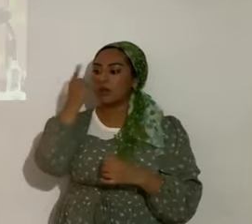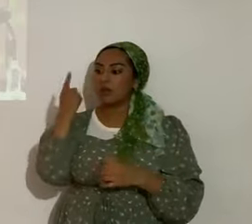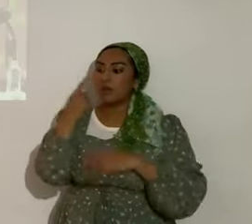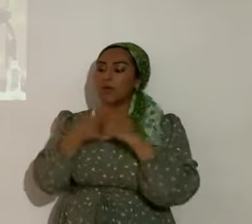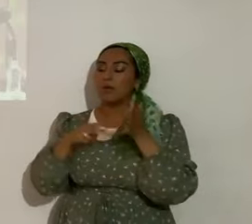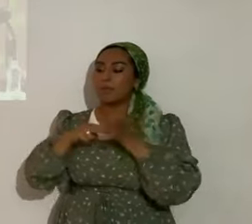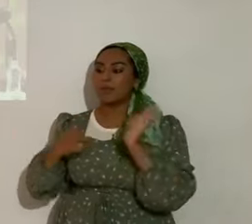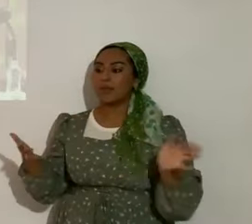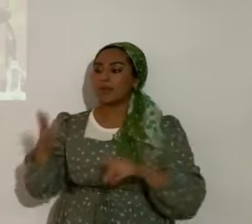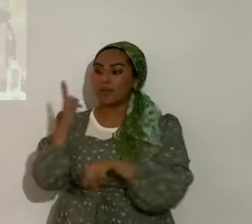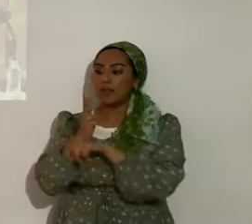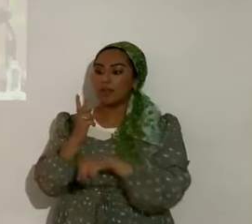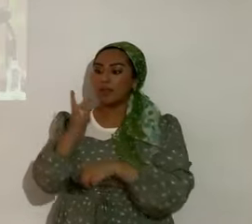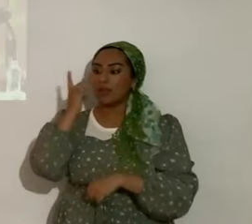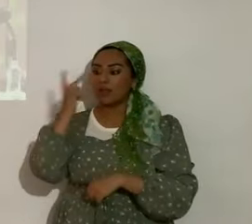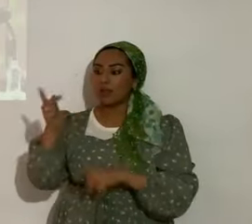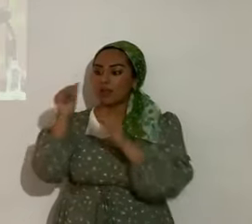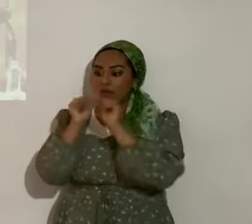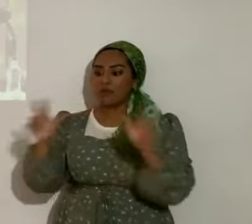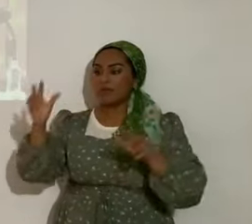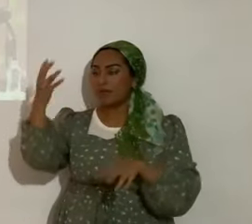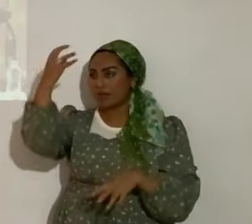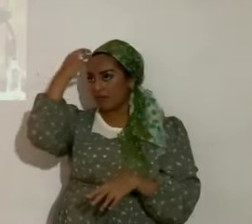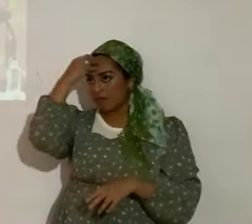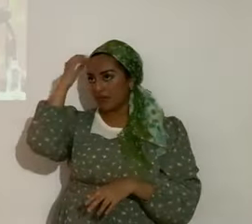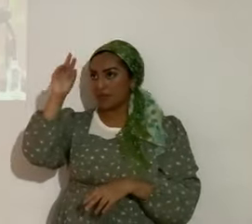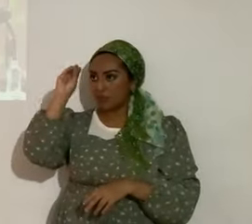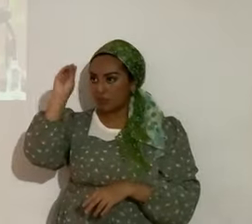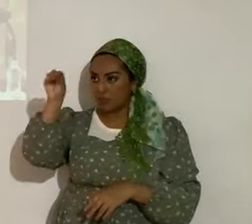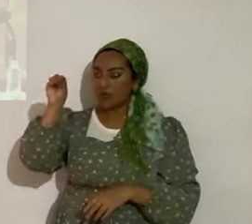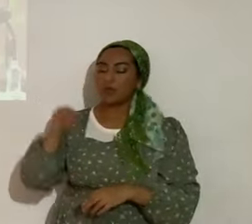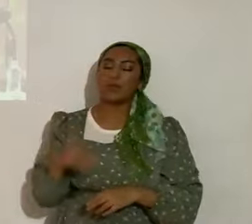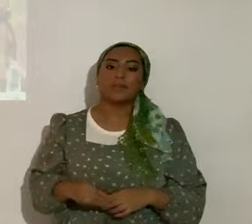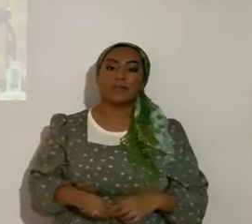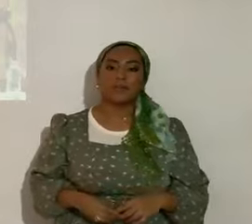Keilah, y por ver la menorá en su frente que el Eterno le puso como un sello.